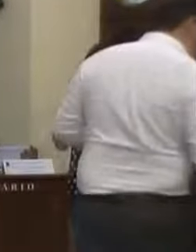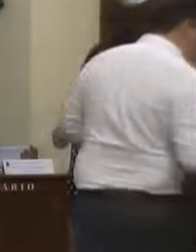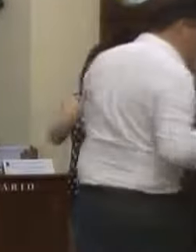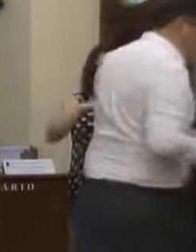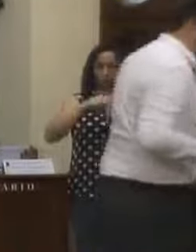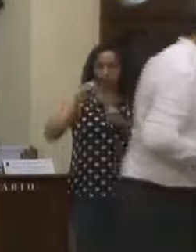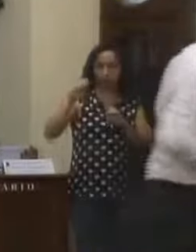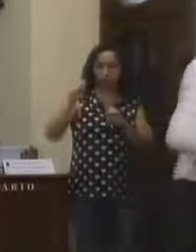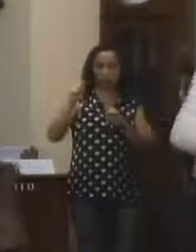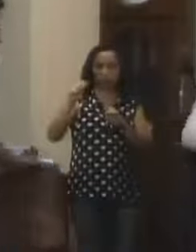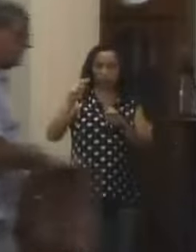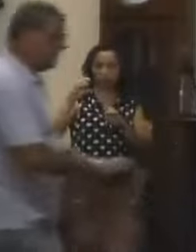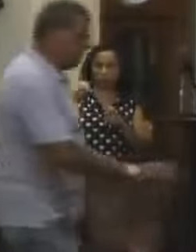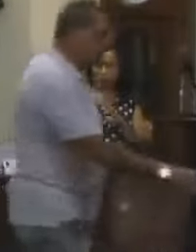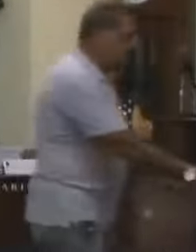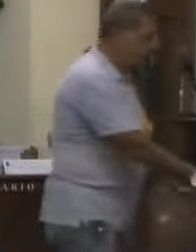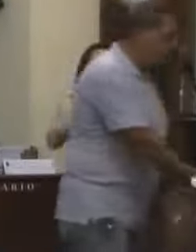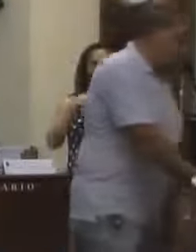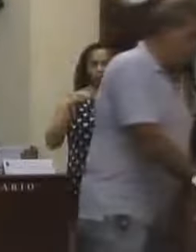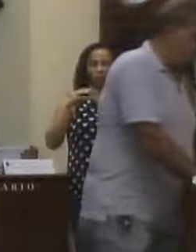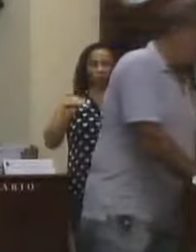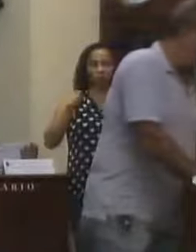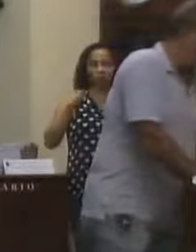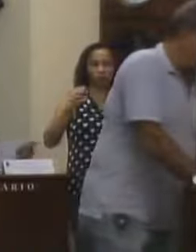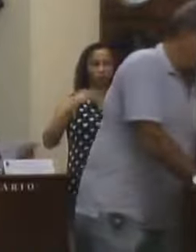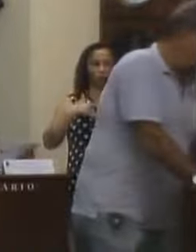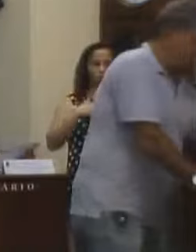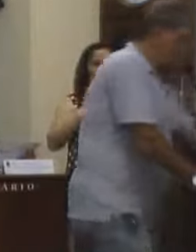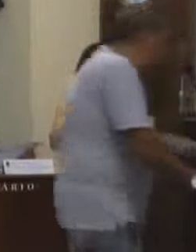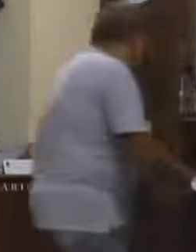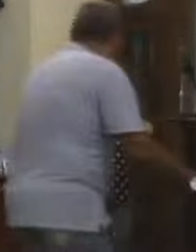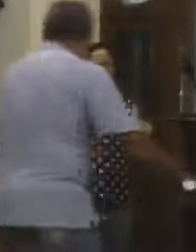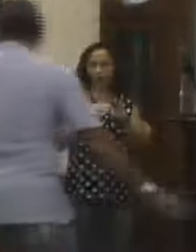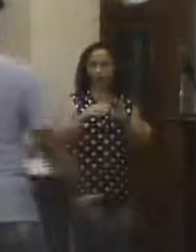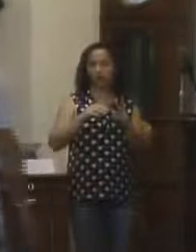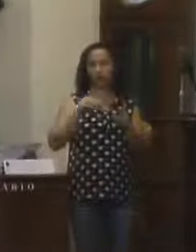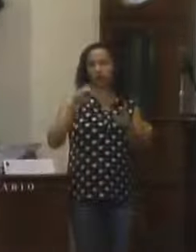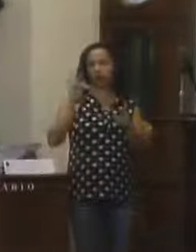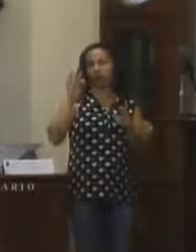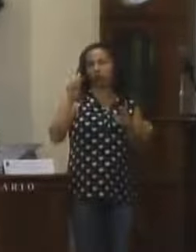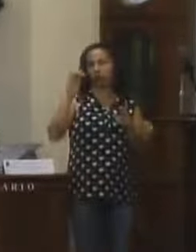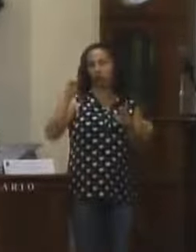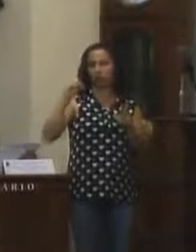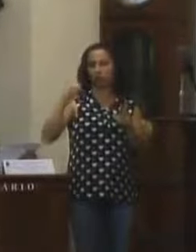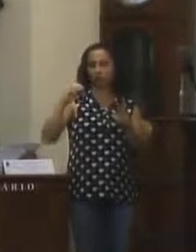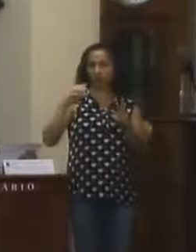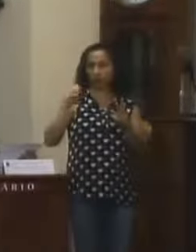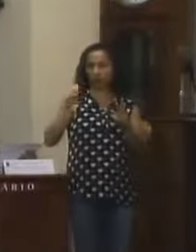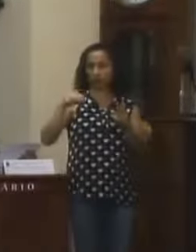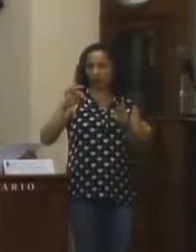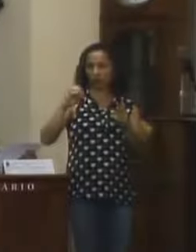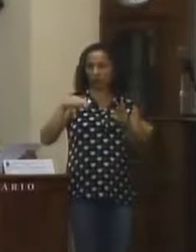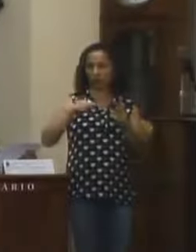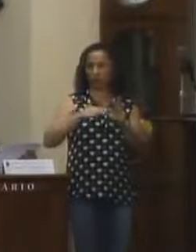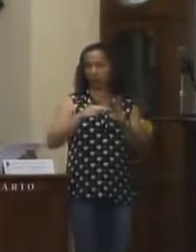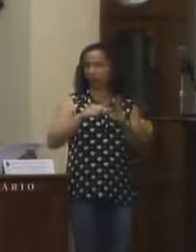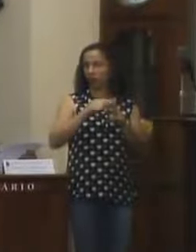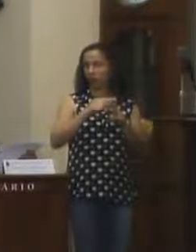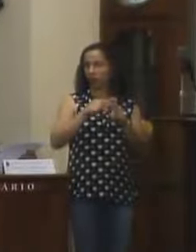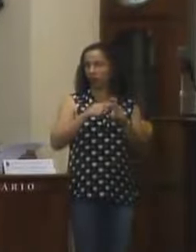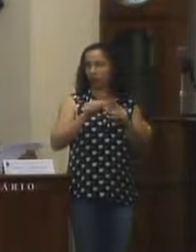e Esclarecimento Causa-Mortes, SVO. Do relatório, trata-se do projeto de lei ordinária oriundo do vereador Fábio Antônio Pires Jorge, na